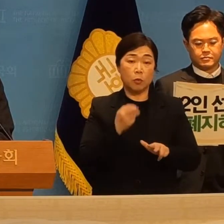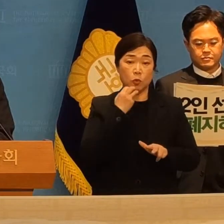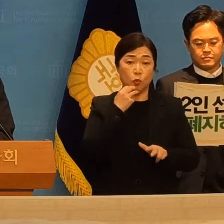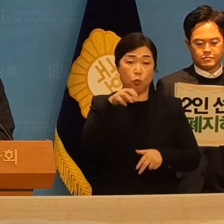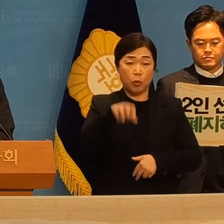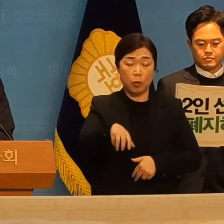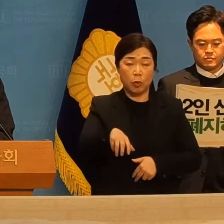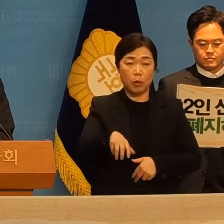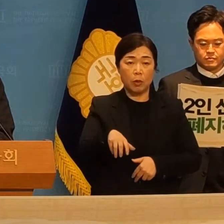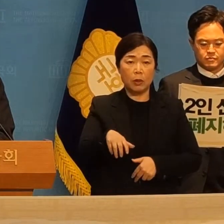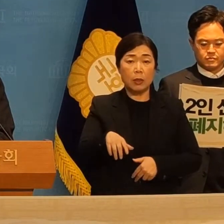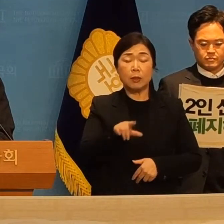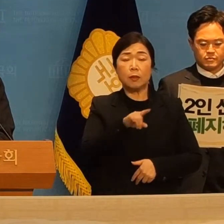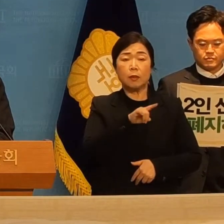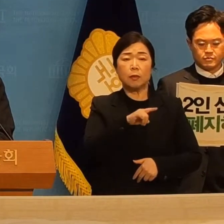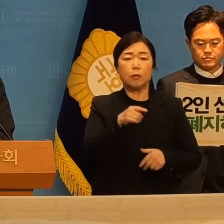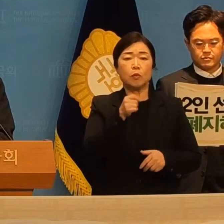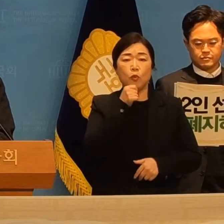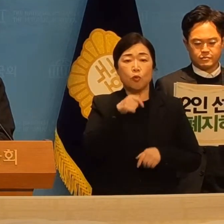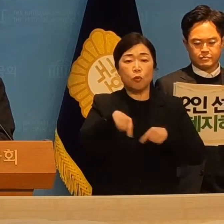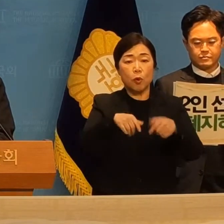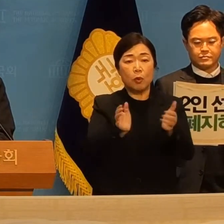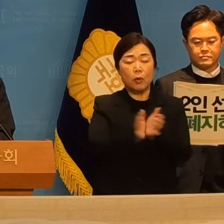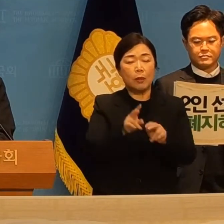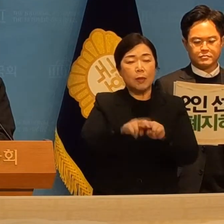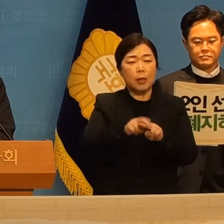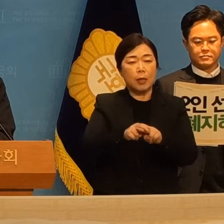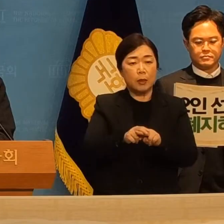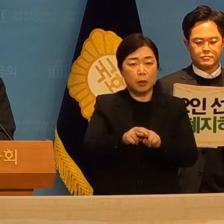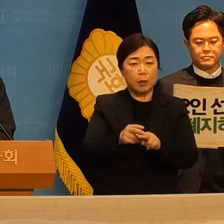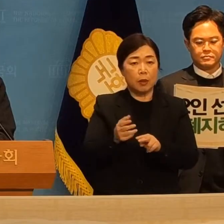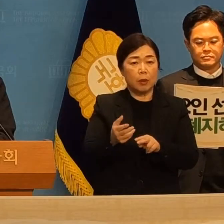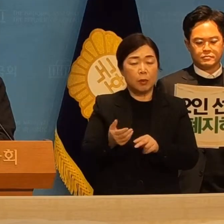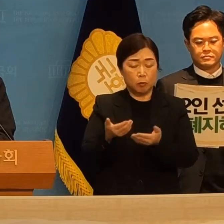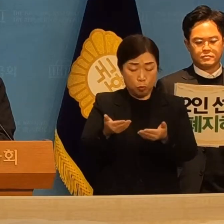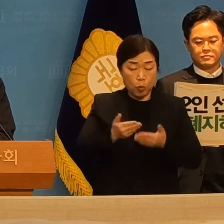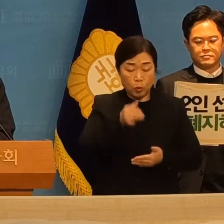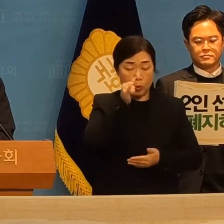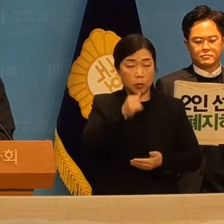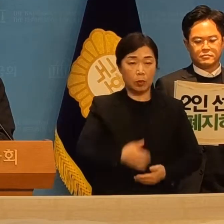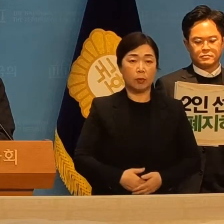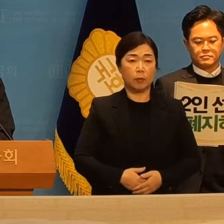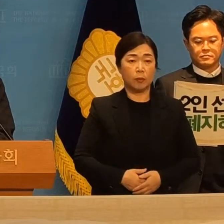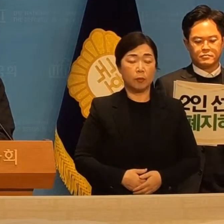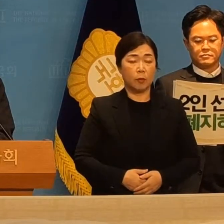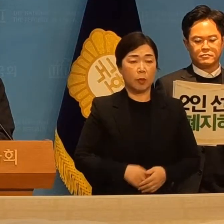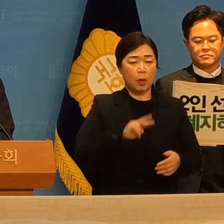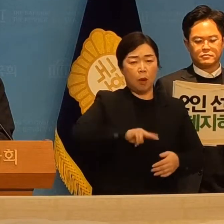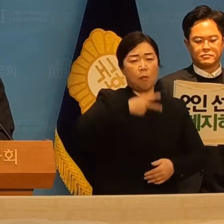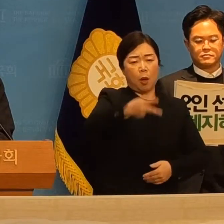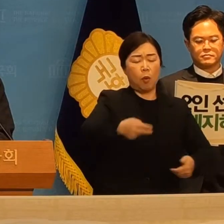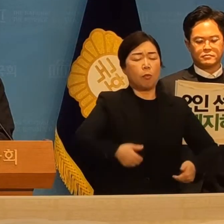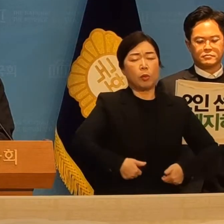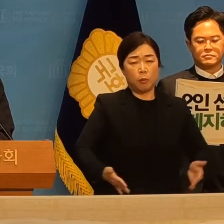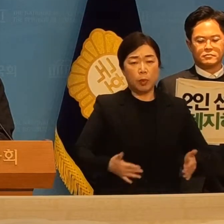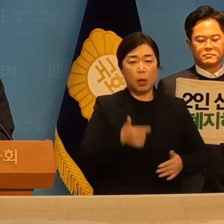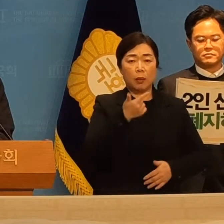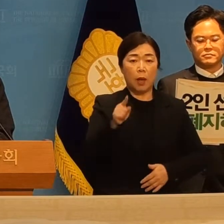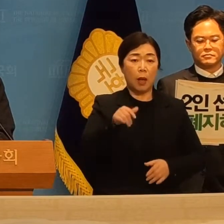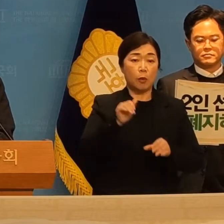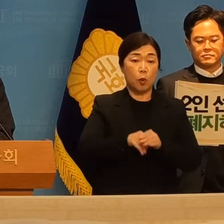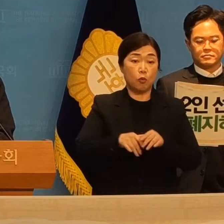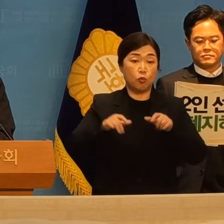서울에서 유일하게 소수 정당의 의석이 있는 지역입니다. 굳이 바꾸지 않아도 될